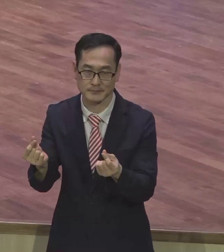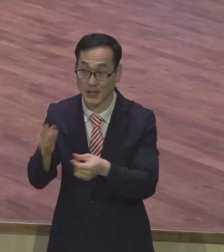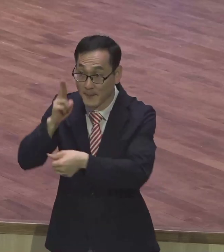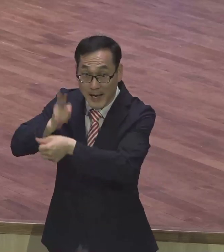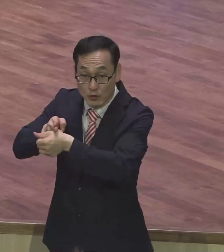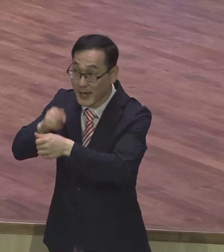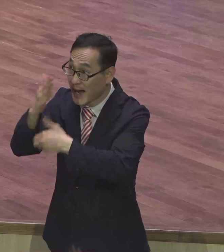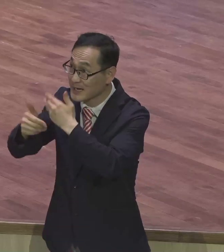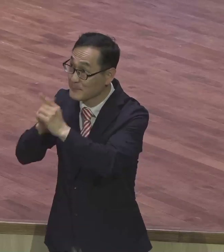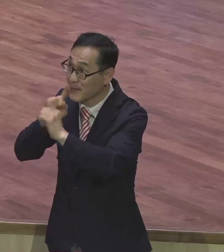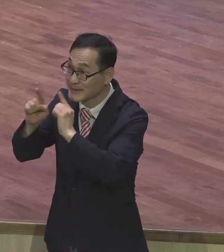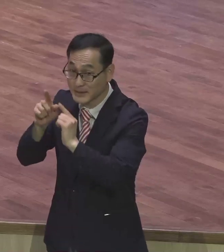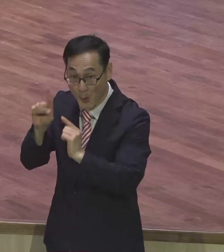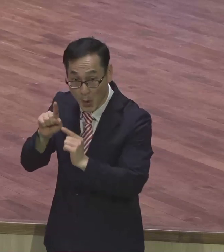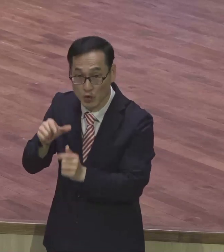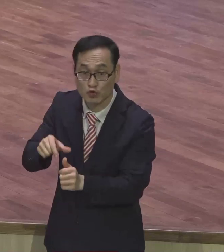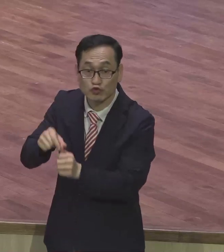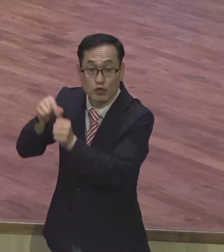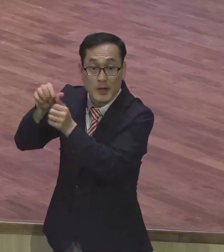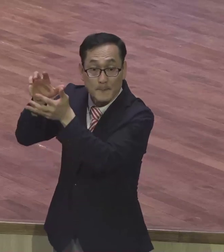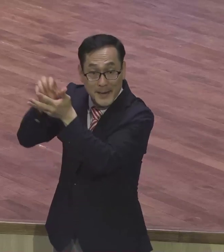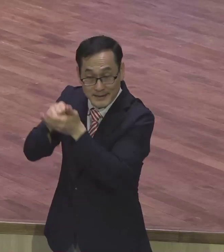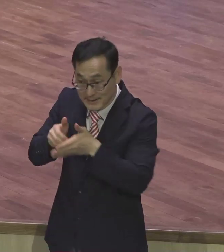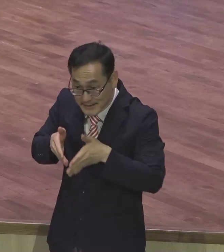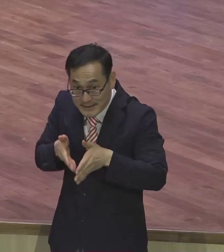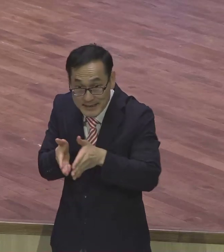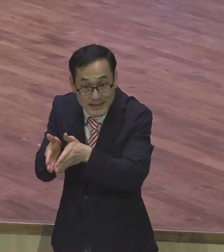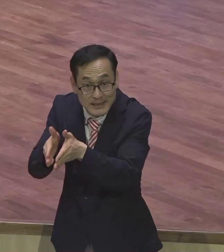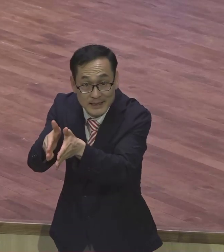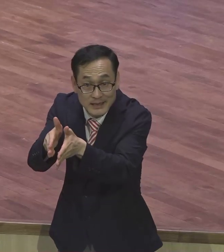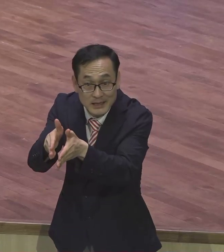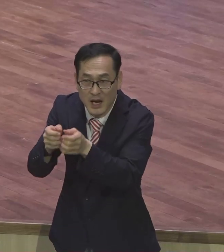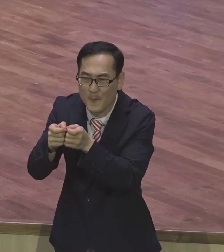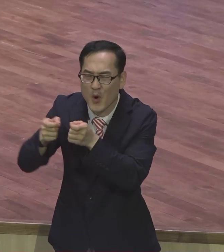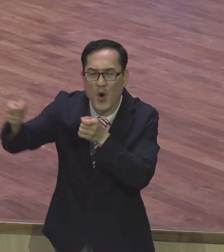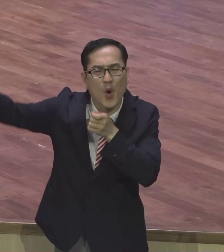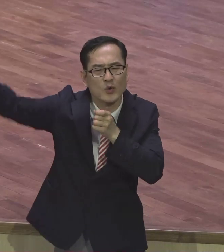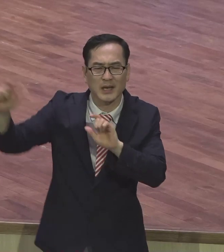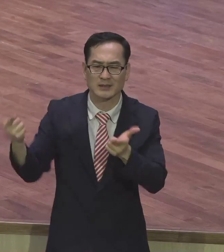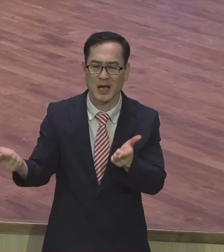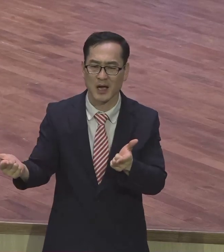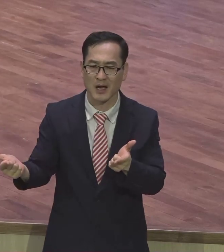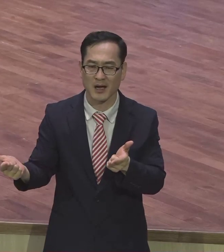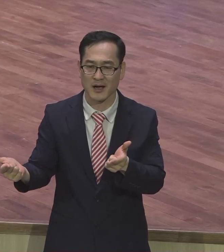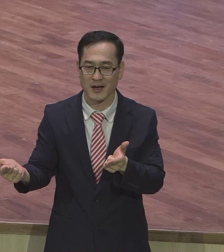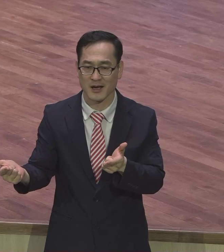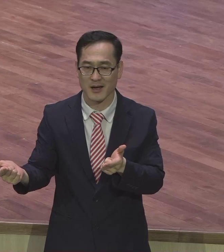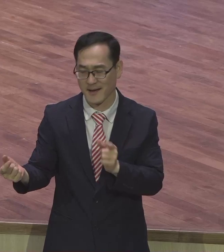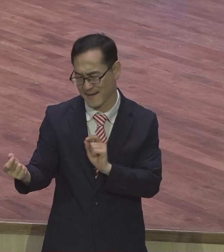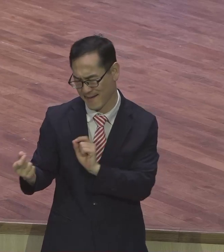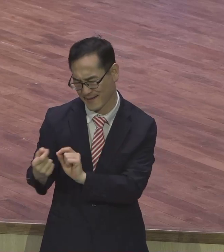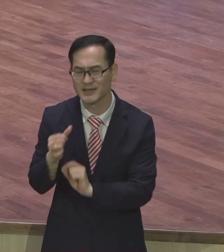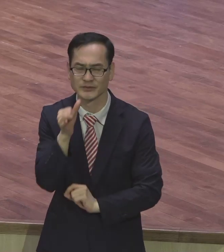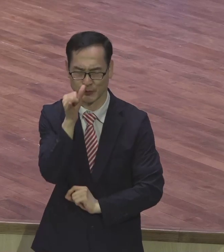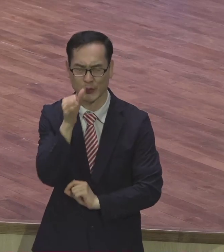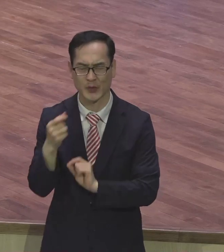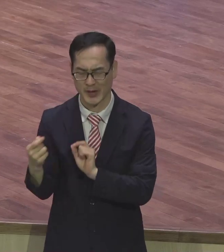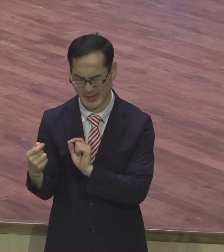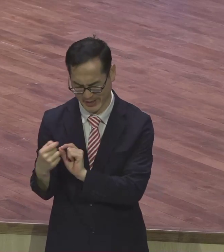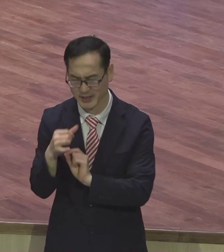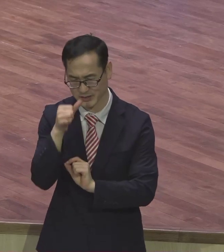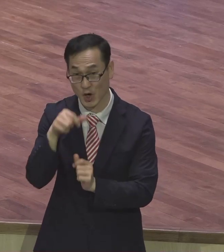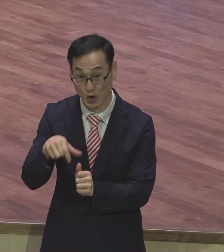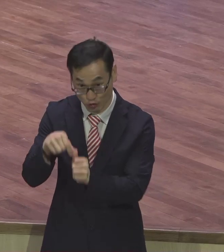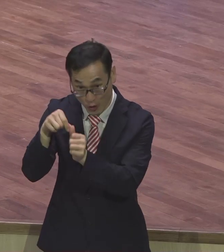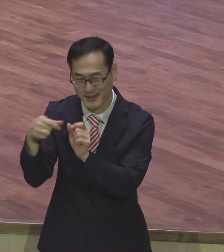하나님의 말씀 곧 구원 얻는 길은 결코 멀리는 것이 아니다 멀리는 것이 아니다